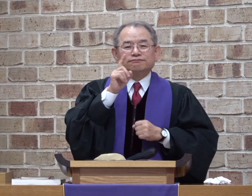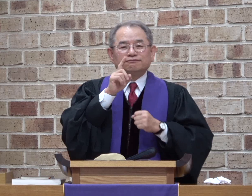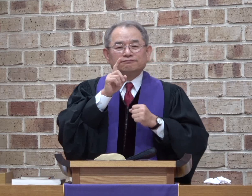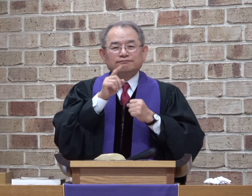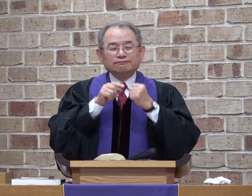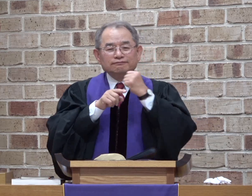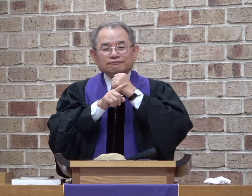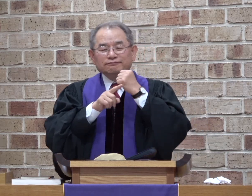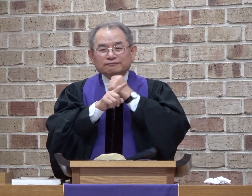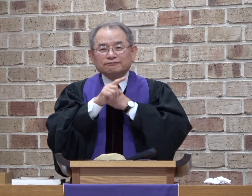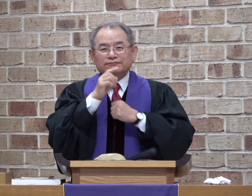증거하겠습니다.